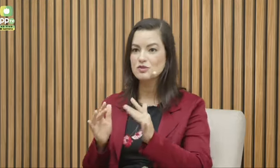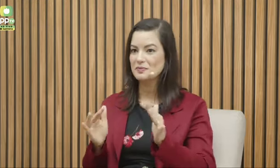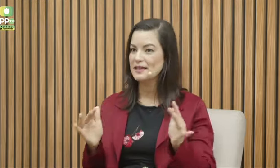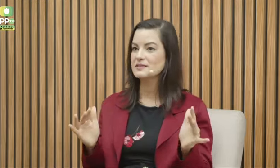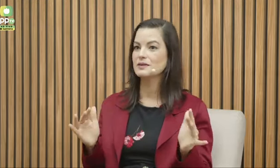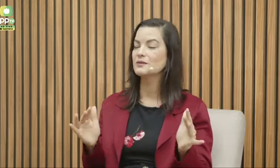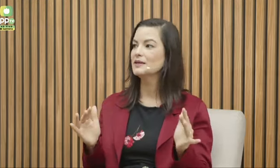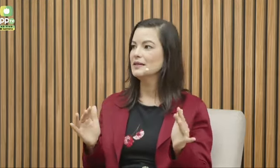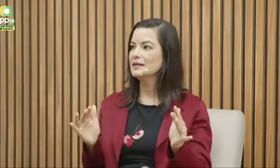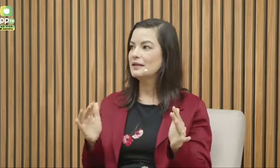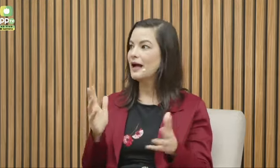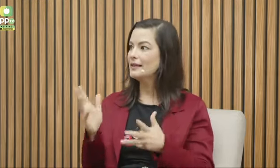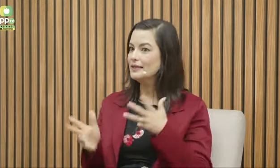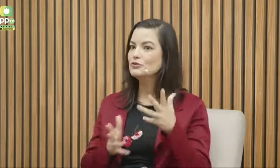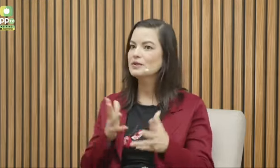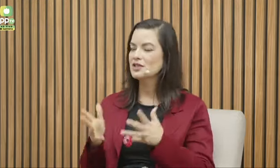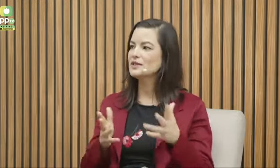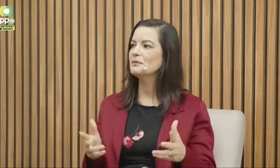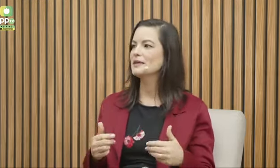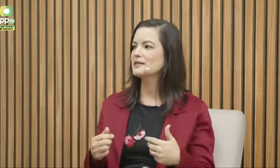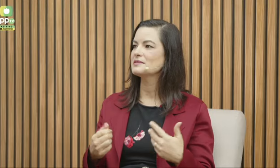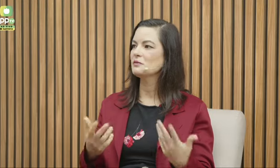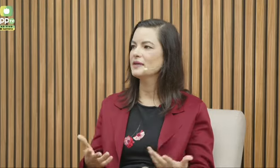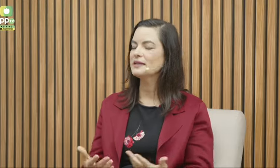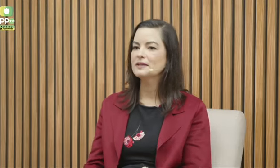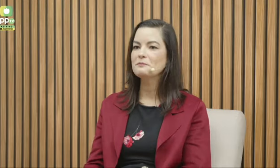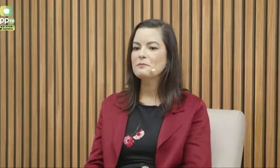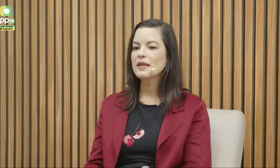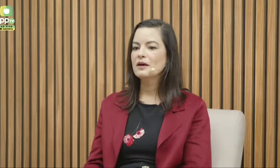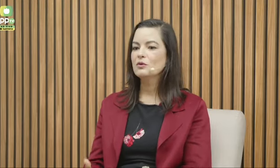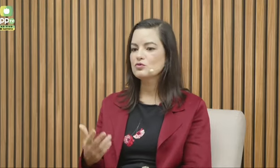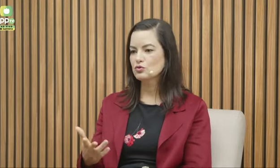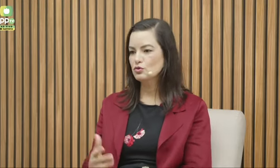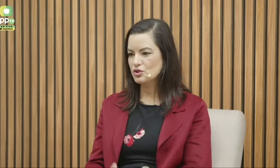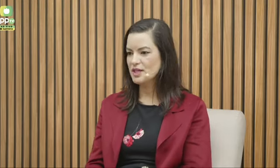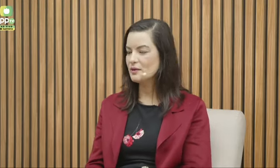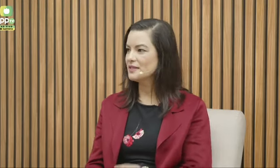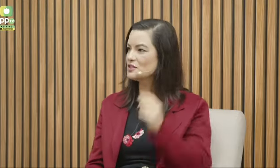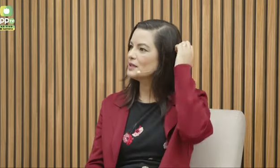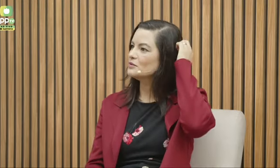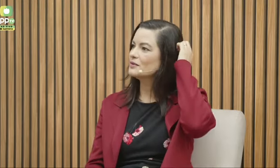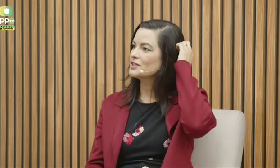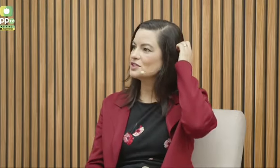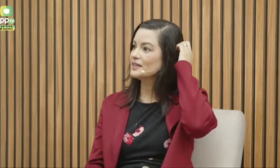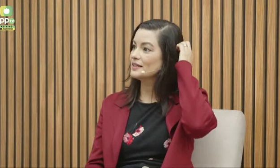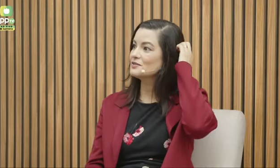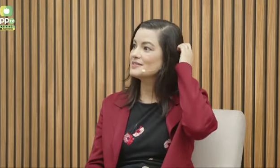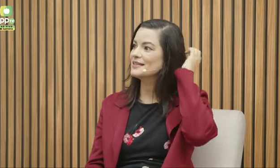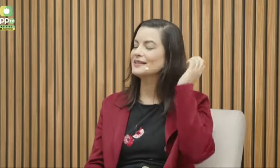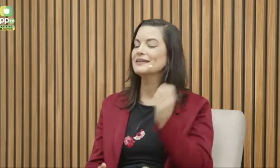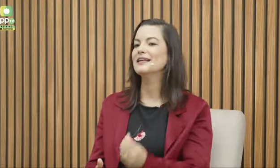uma explicação ali durante a interpretação para que o surdo chegue ao entendimento do que a gente está querendo dizer,